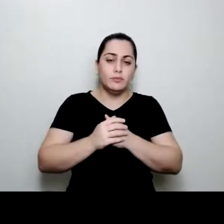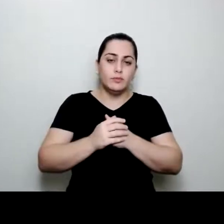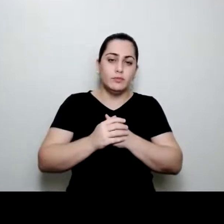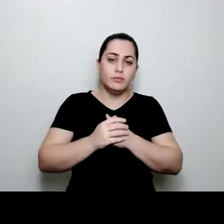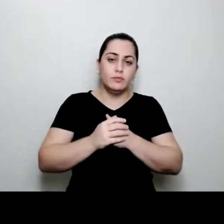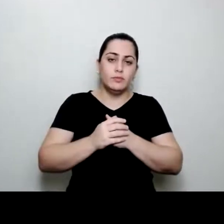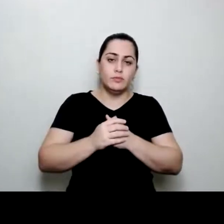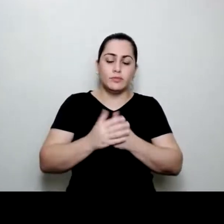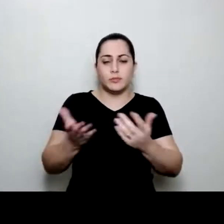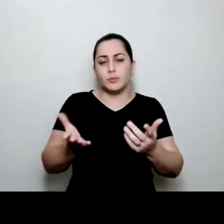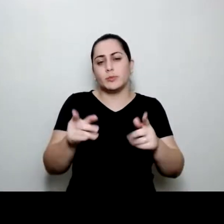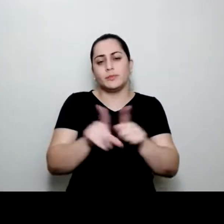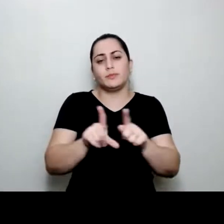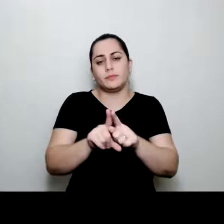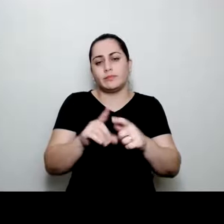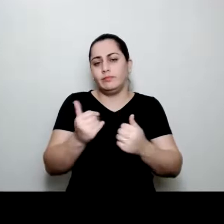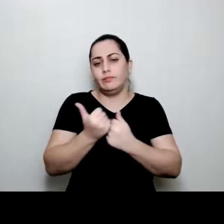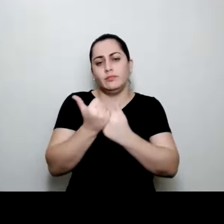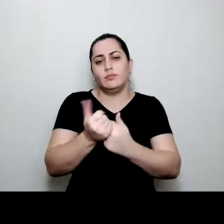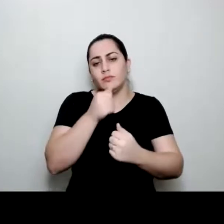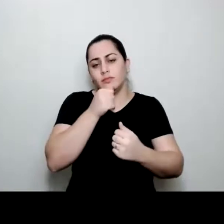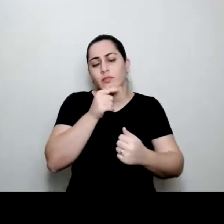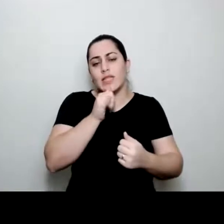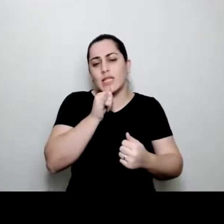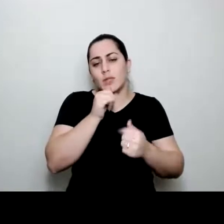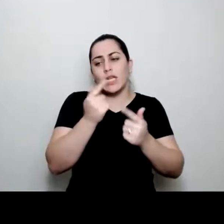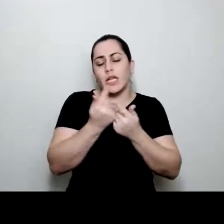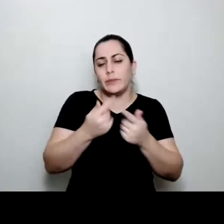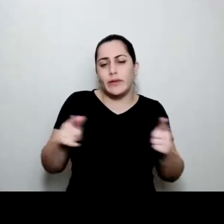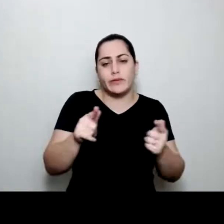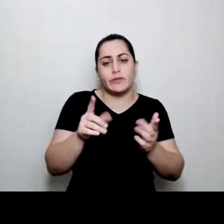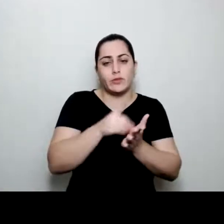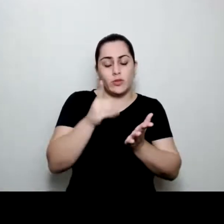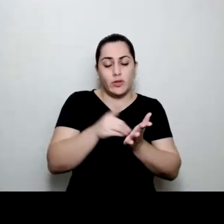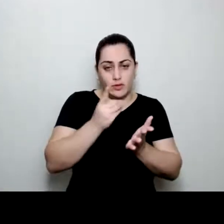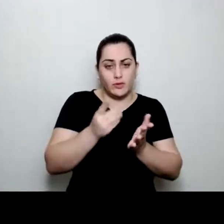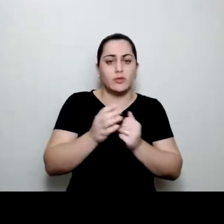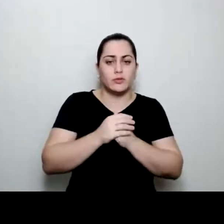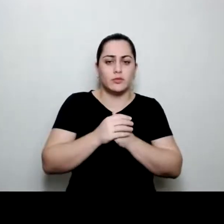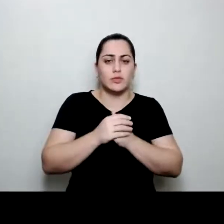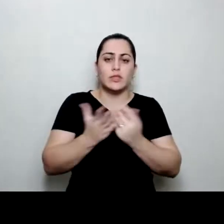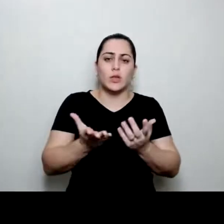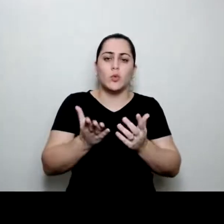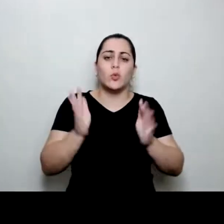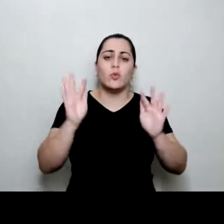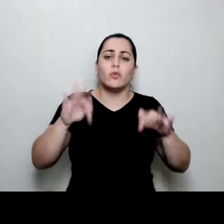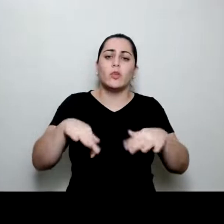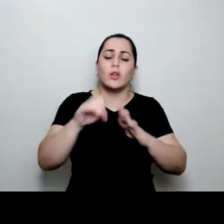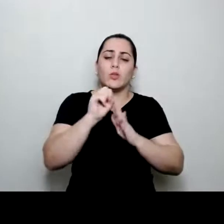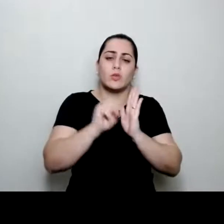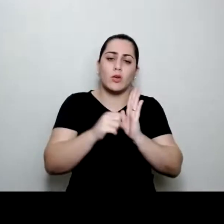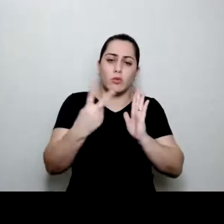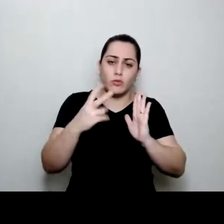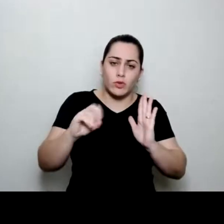o subsídio, o suporte da gramática e do dicionário. Bom, no final do século XX